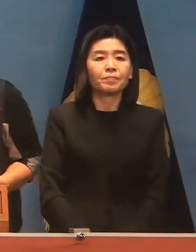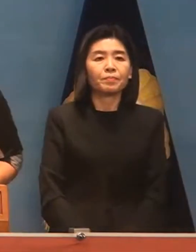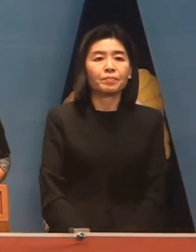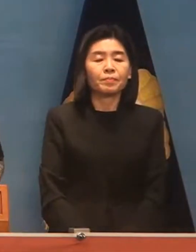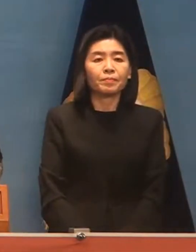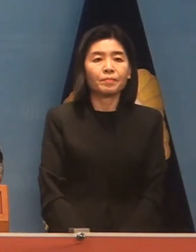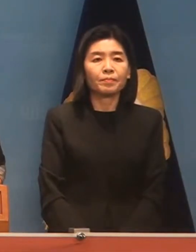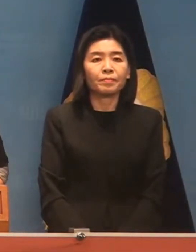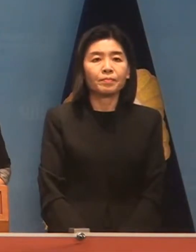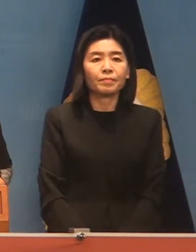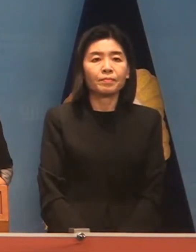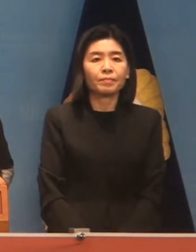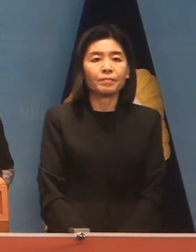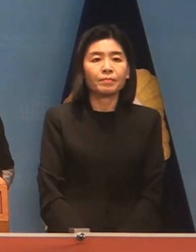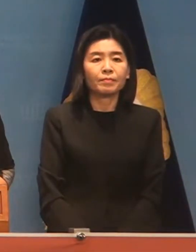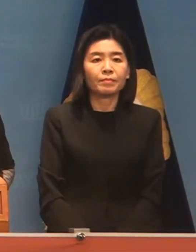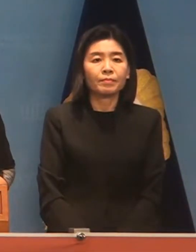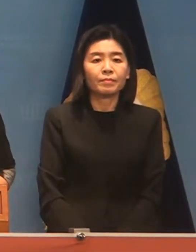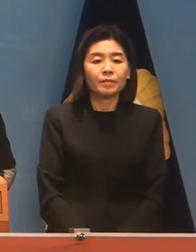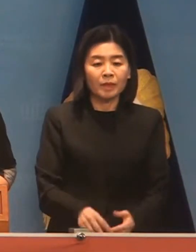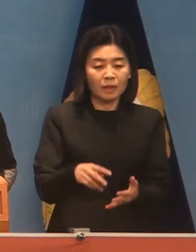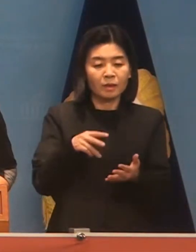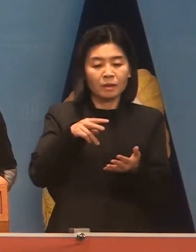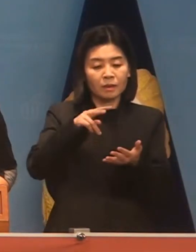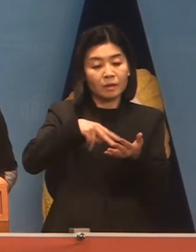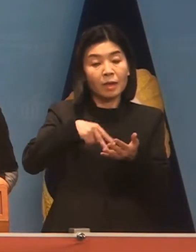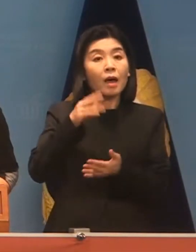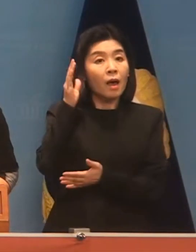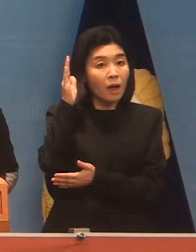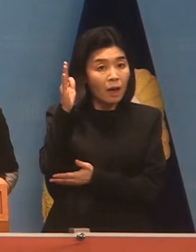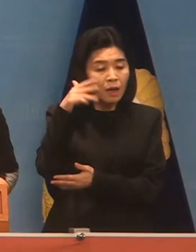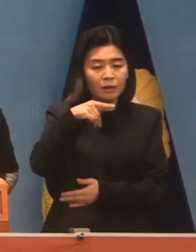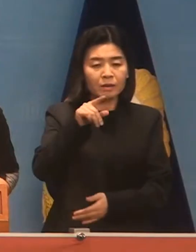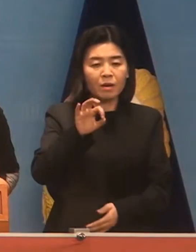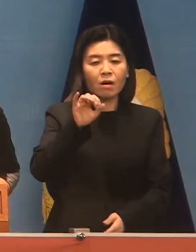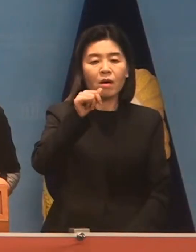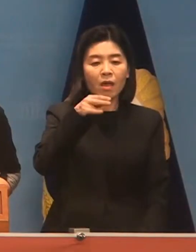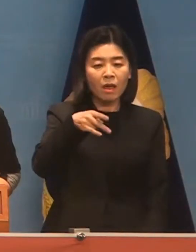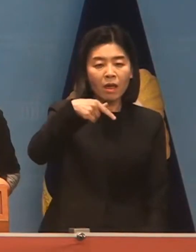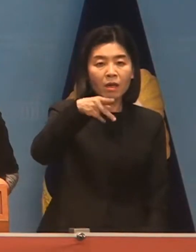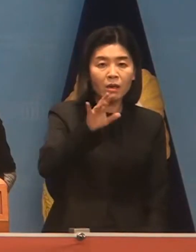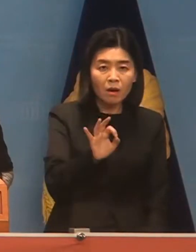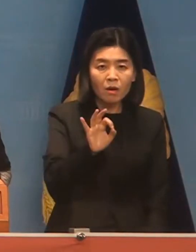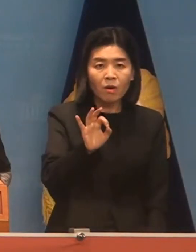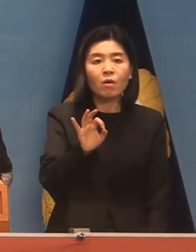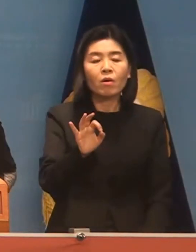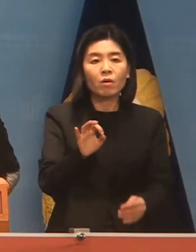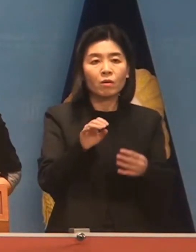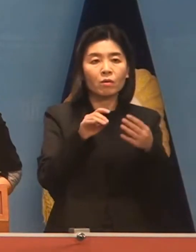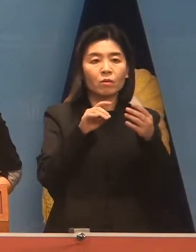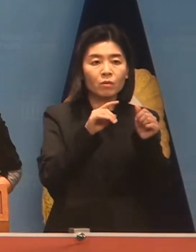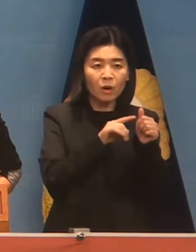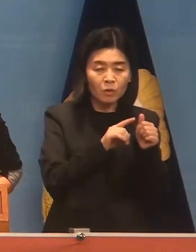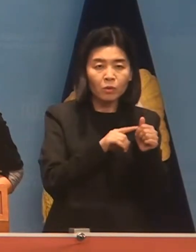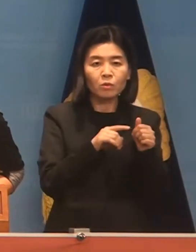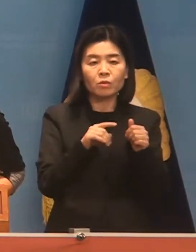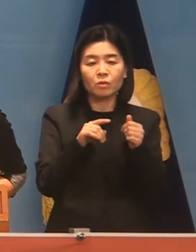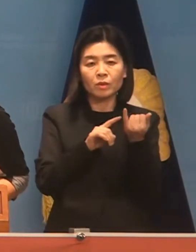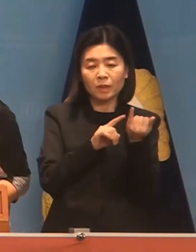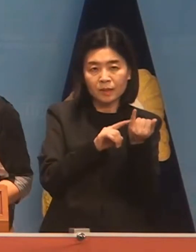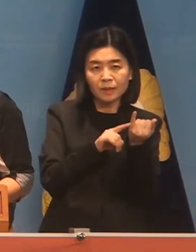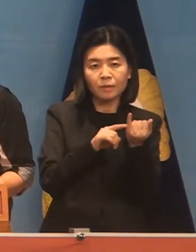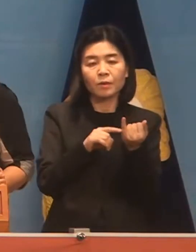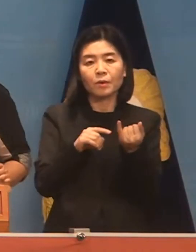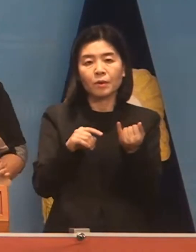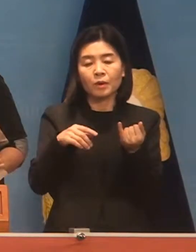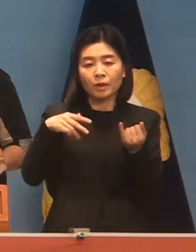예, 마지막으로 기자회견문 낭독하겠습니다. 기자회견문은 정혜경 국회의원님하고 세종호텔 공대 이훈 동지가 함께 낭독해